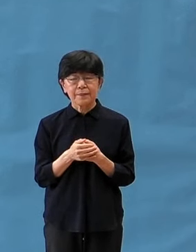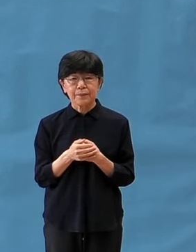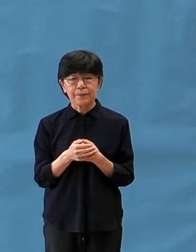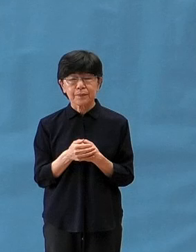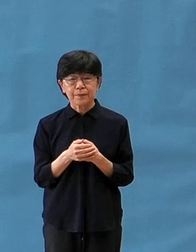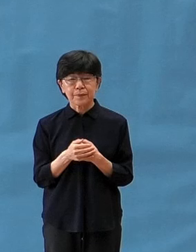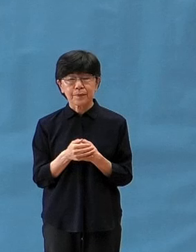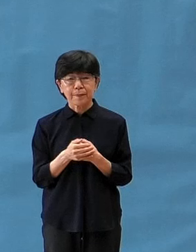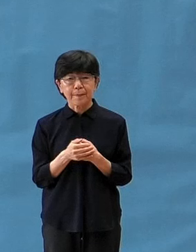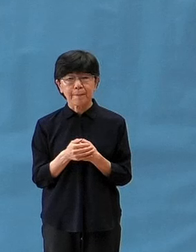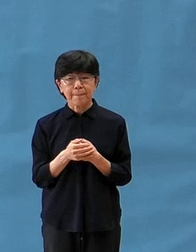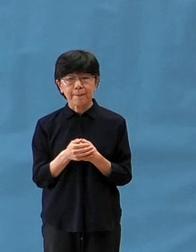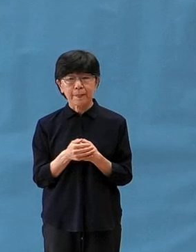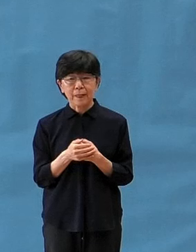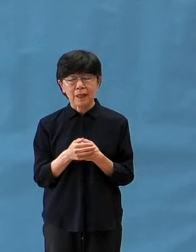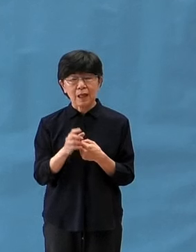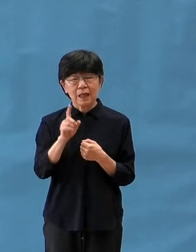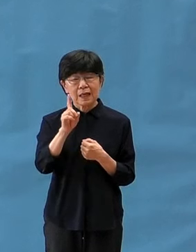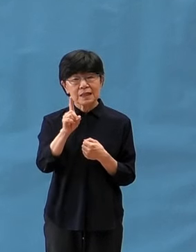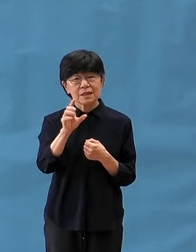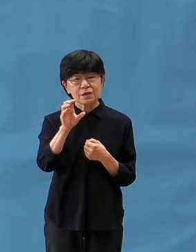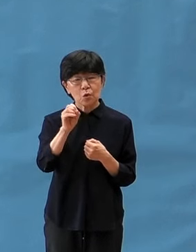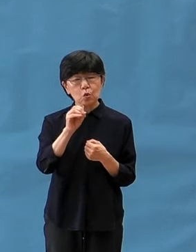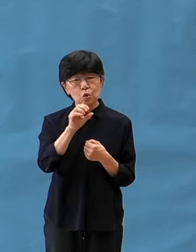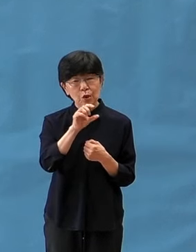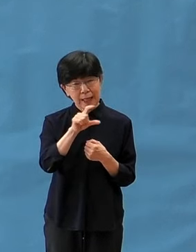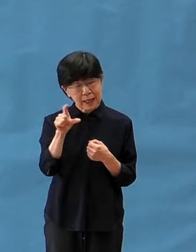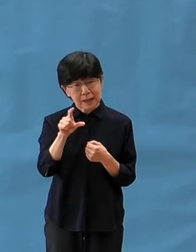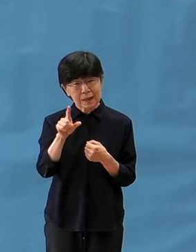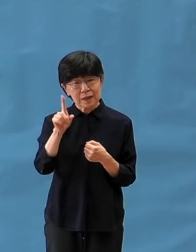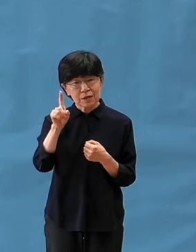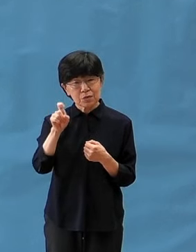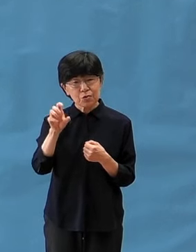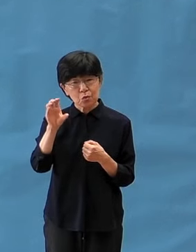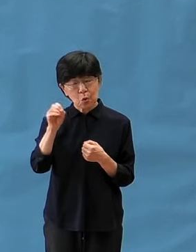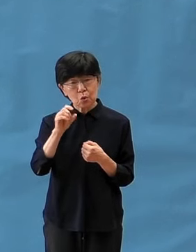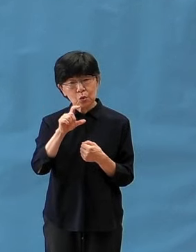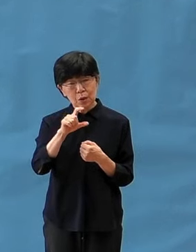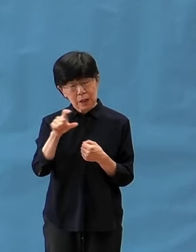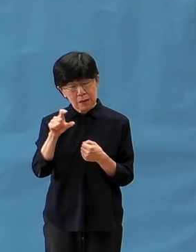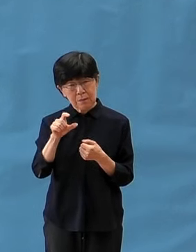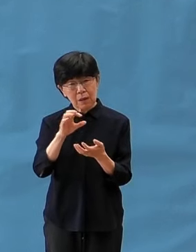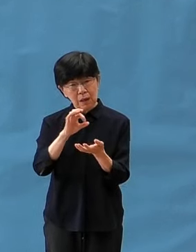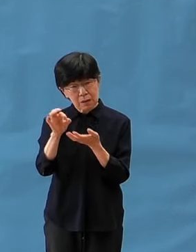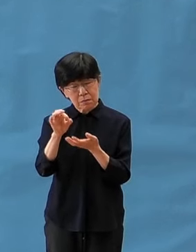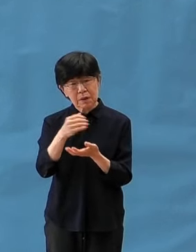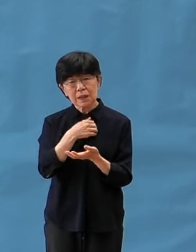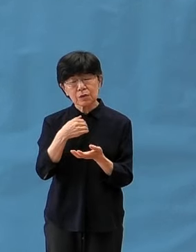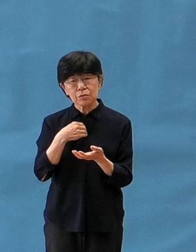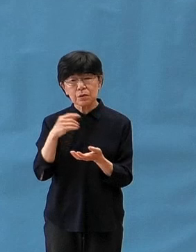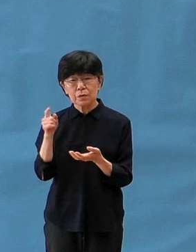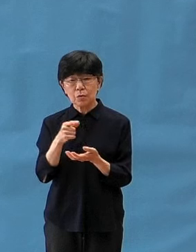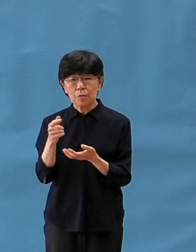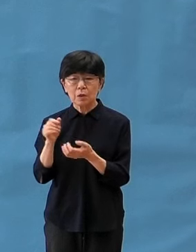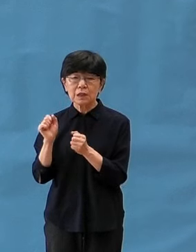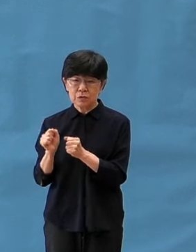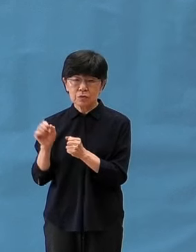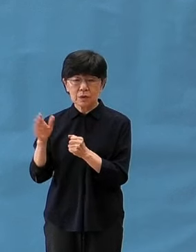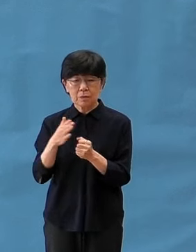正直言って、1億円でもね、10億円でも買えるって人はいるでしょう。でも買えない人の方がはるかに多い。